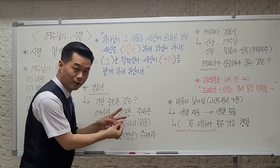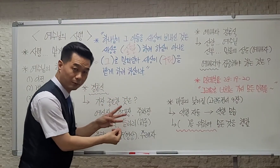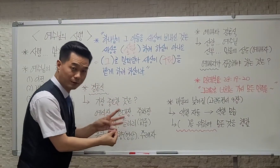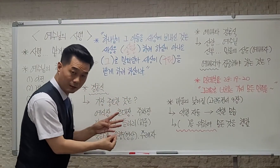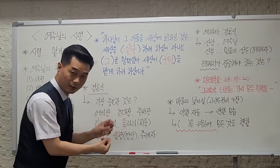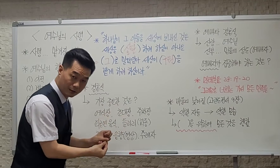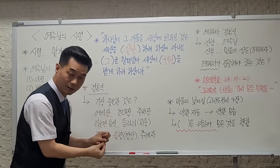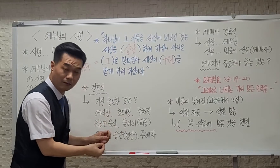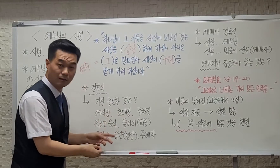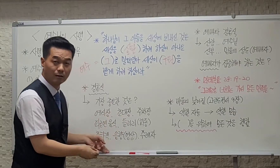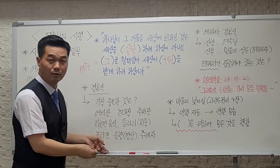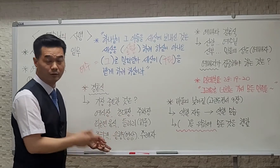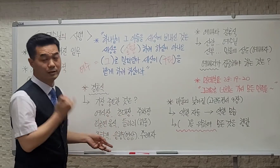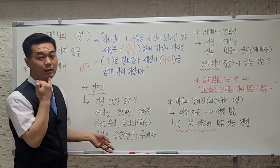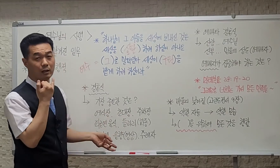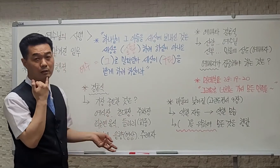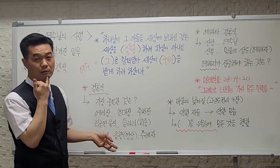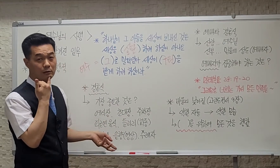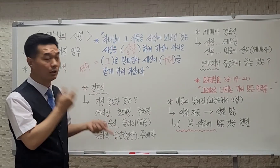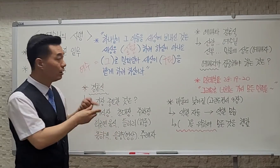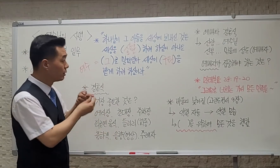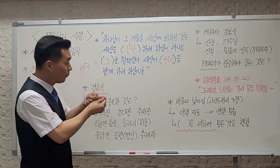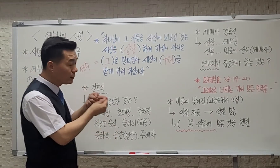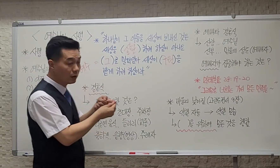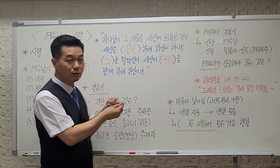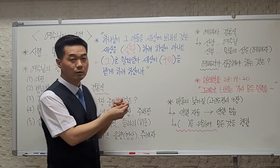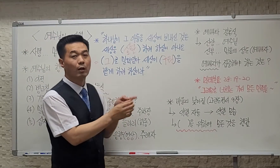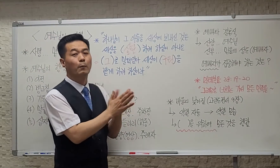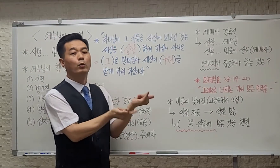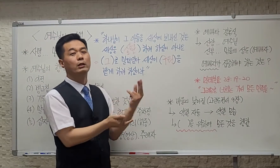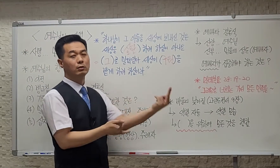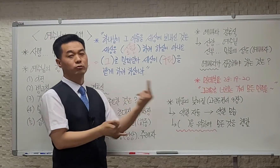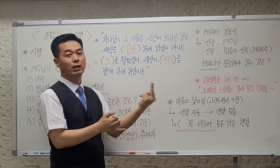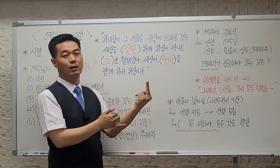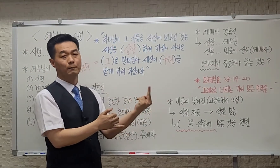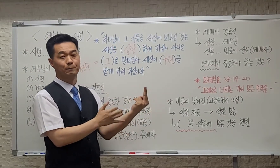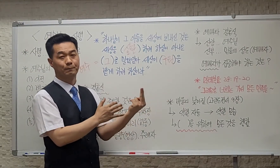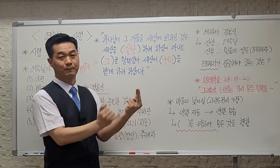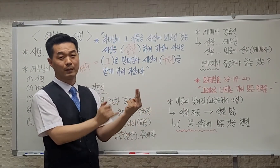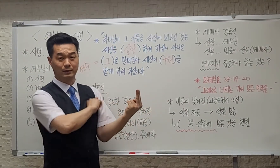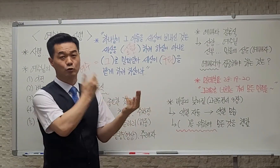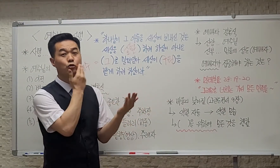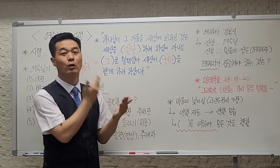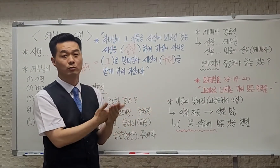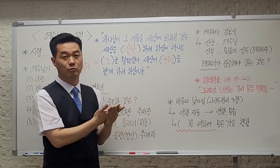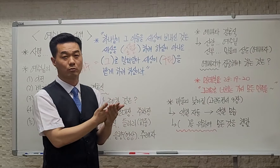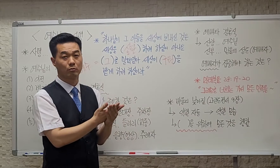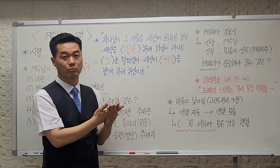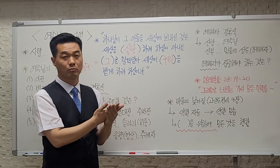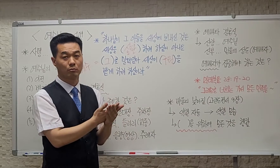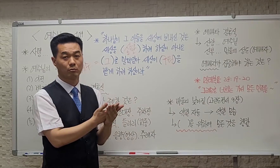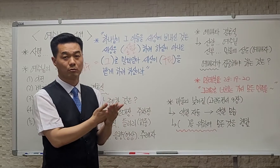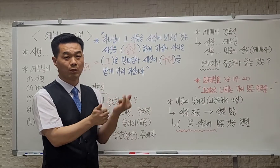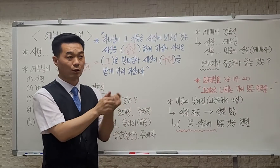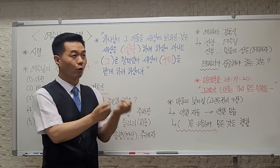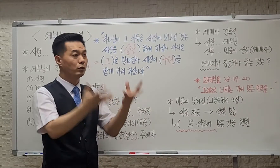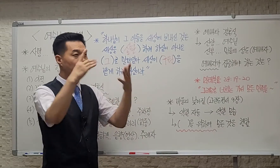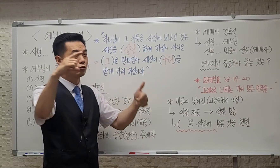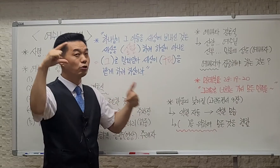번째 괜찮아요. 첫 번째는 본인들 두 사람 가장 중요한 거예요. 결혼식의